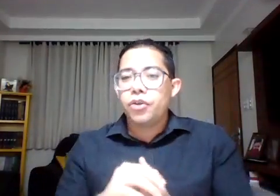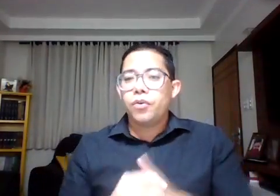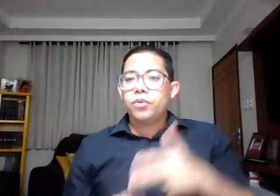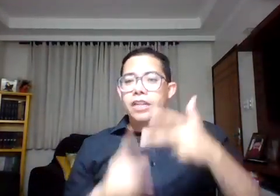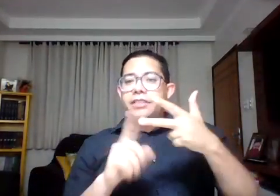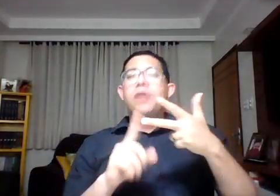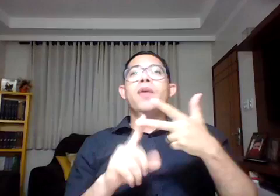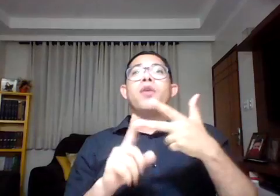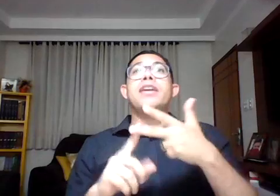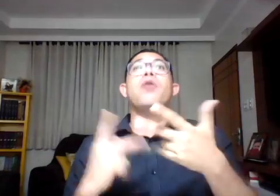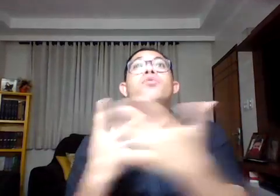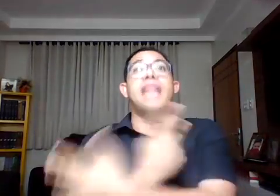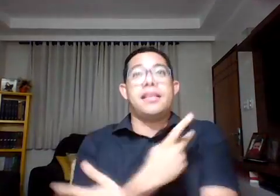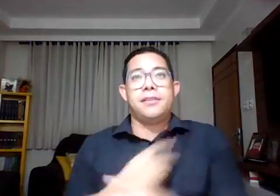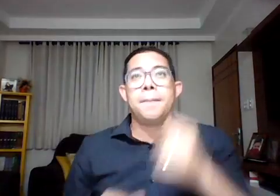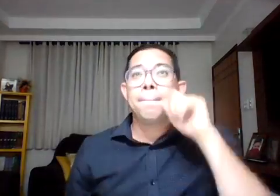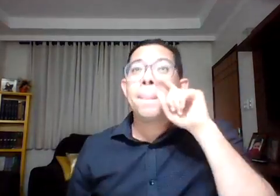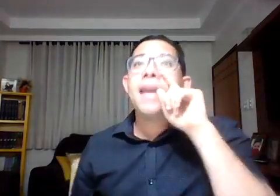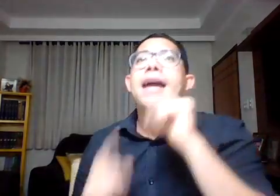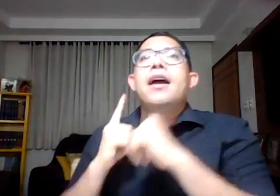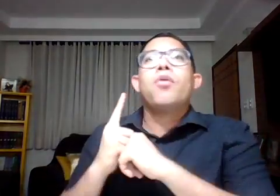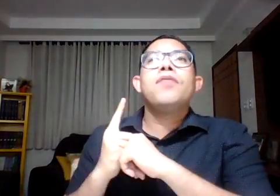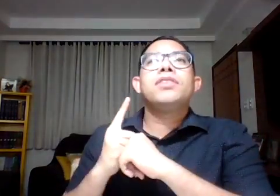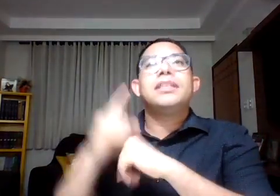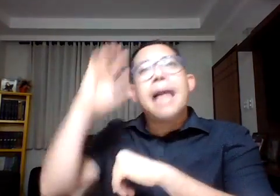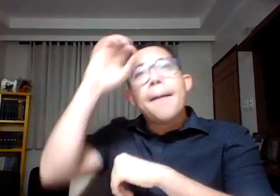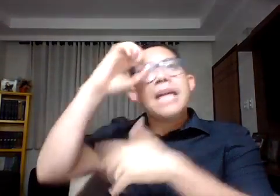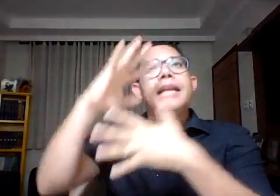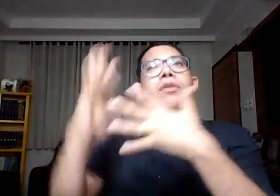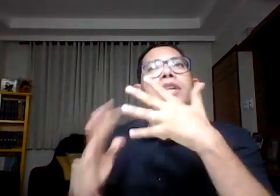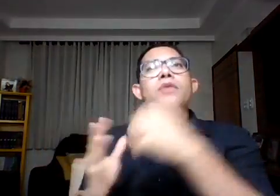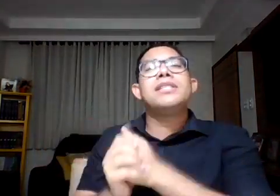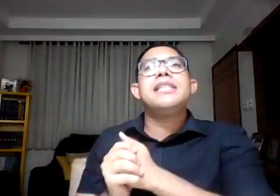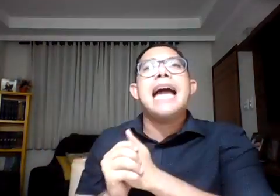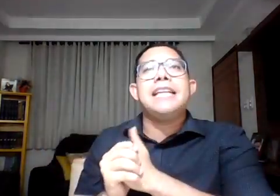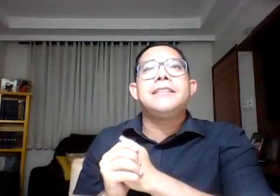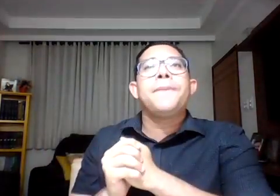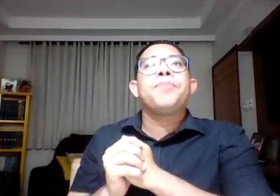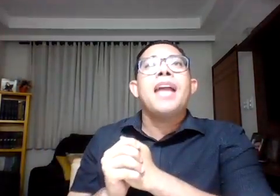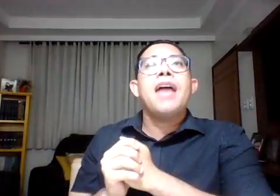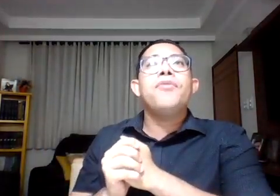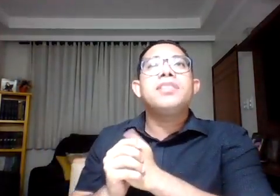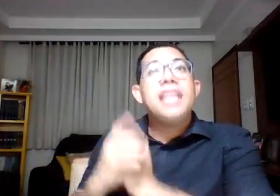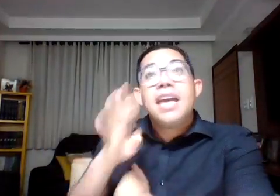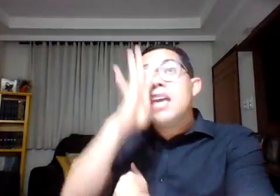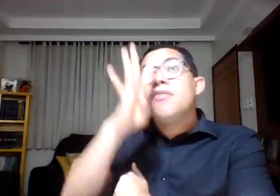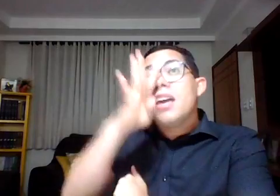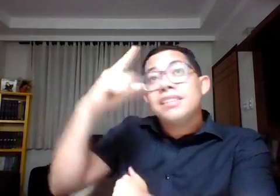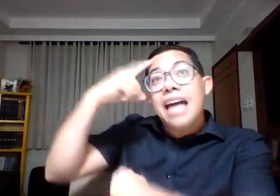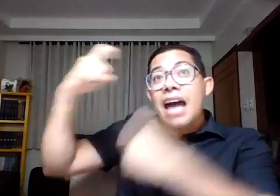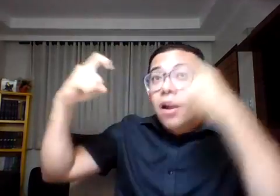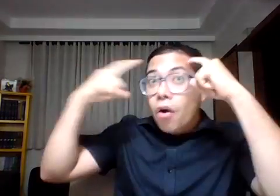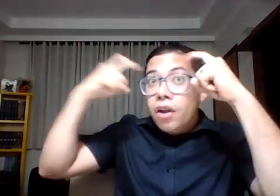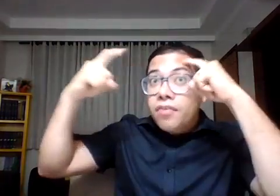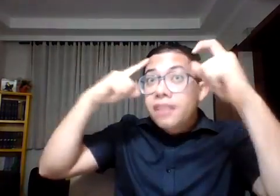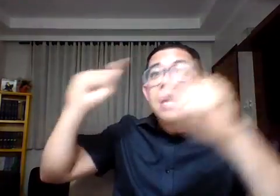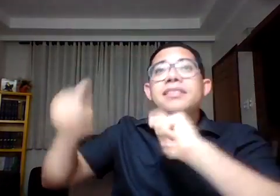o terceiro erro que acontece quando você está aprendendo língua de sinais é você inventar